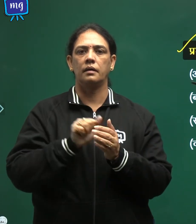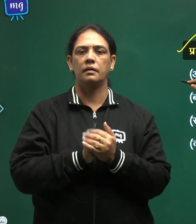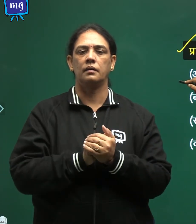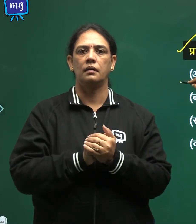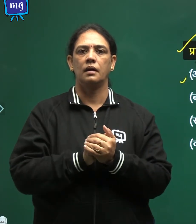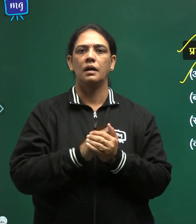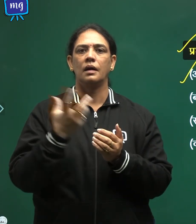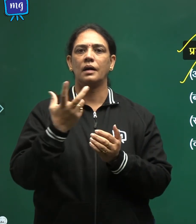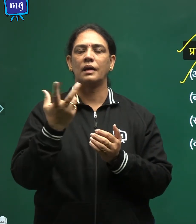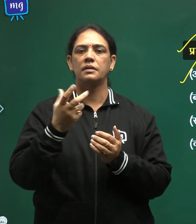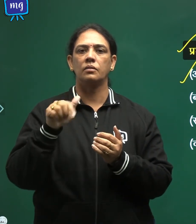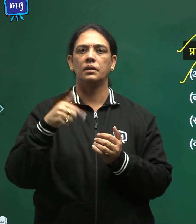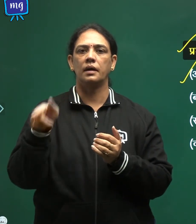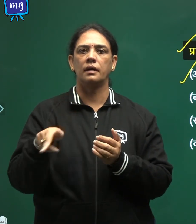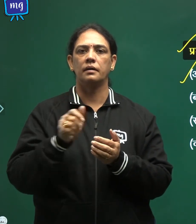कैसे होते हैं?